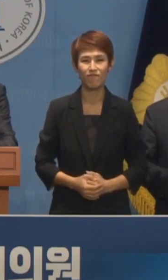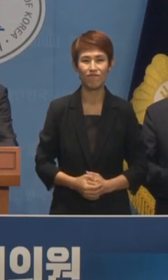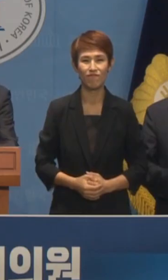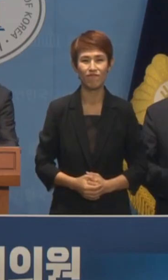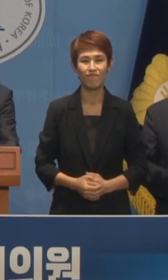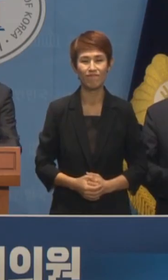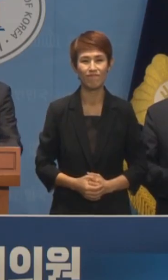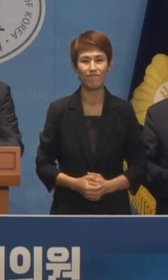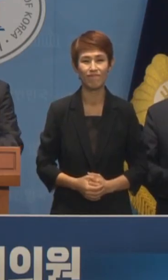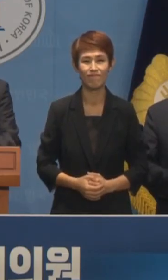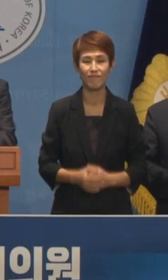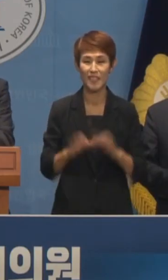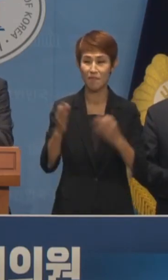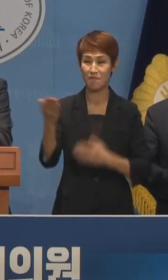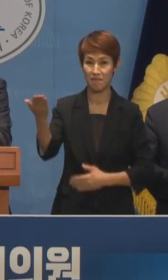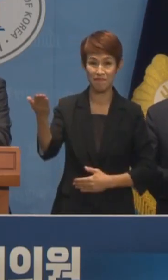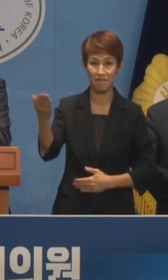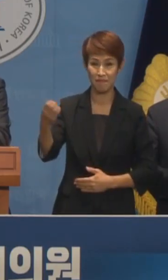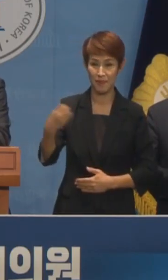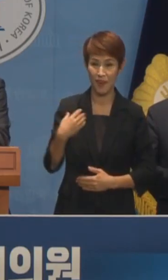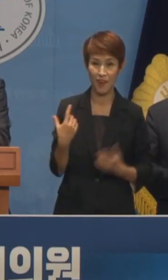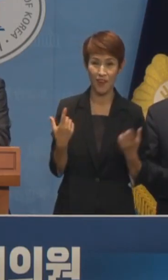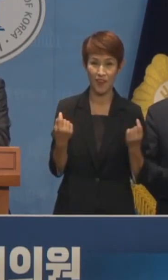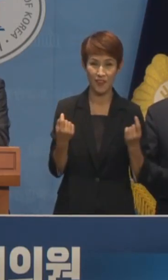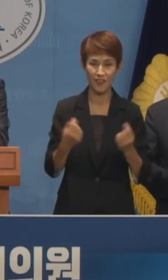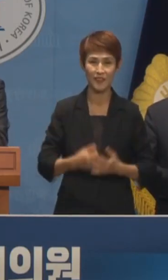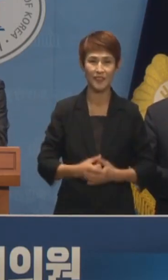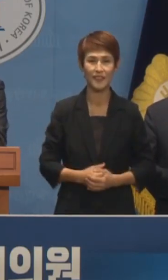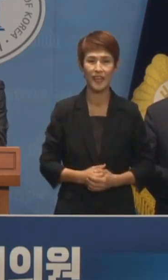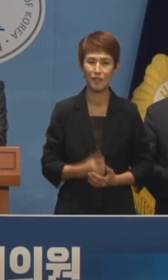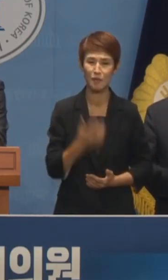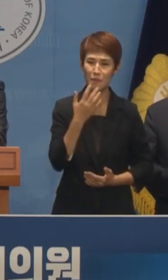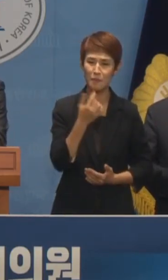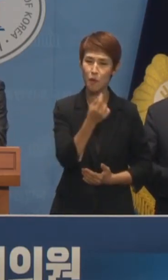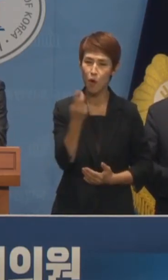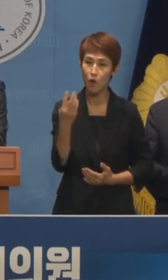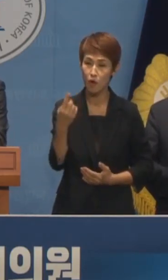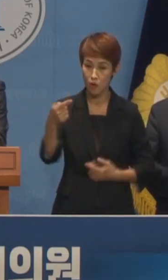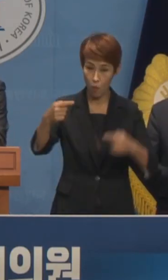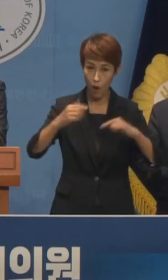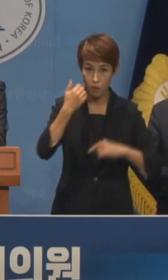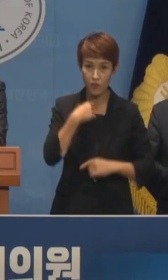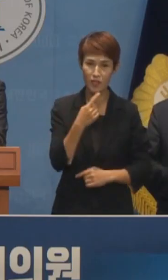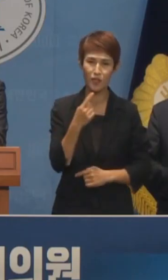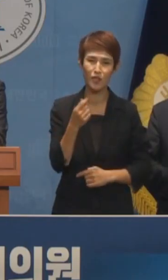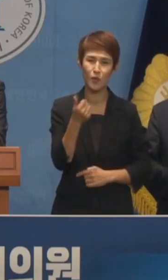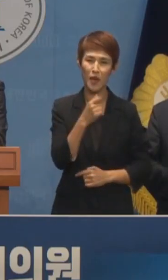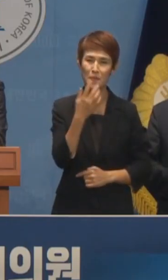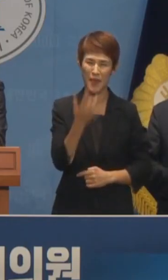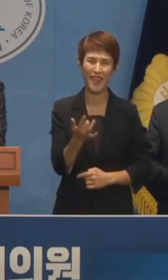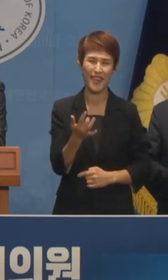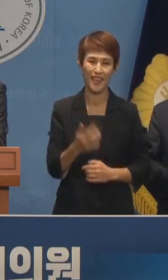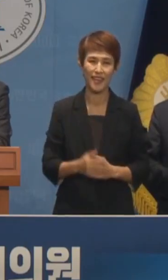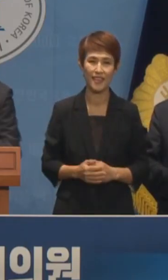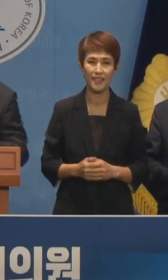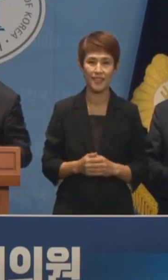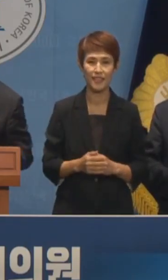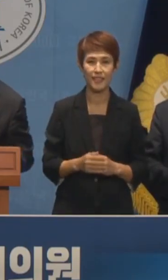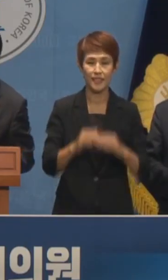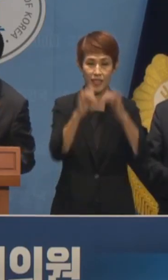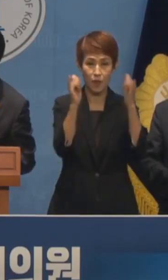조금 전에 우리 김영배 의원께서 몇 분 소개를 좀 빼먹었는데요. 서울 사회적경제 네트워크의